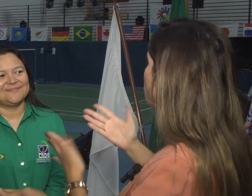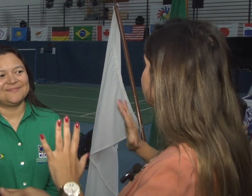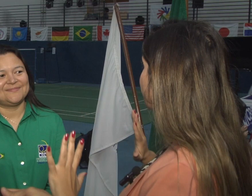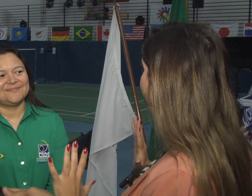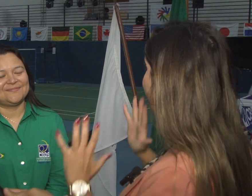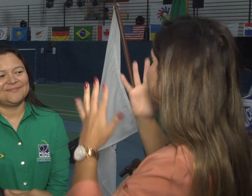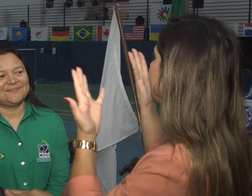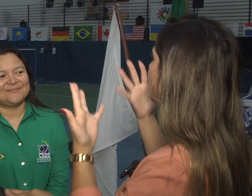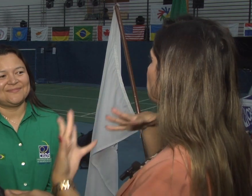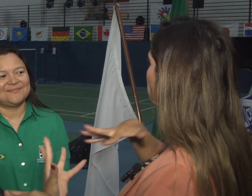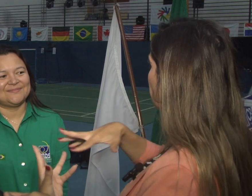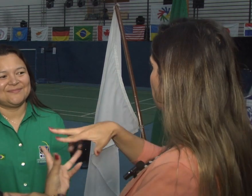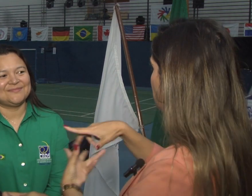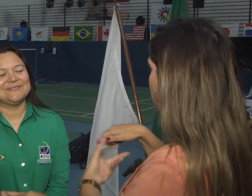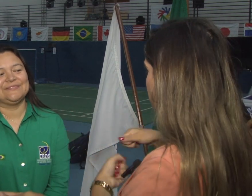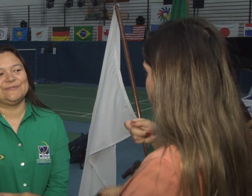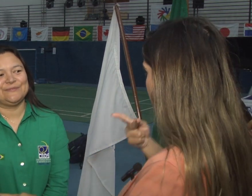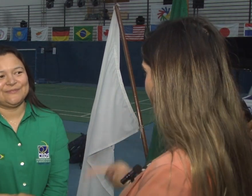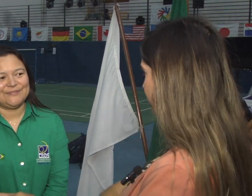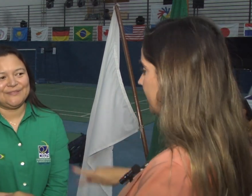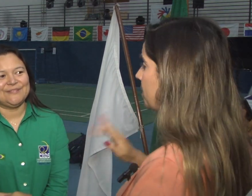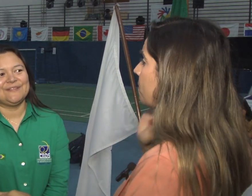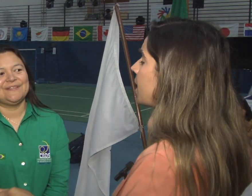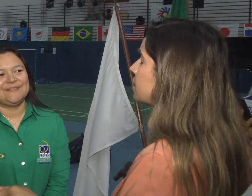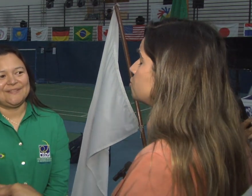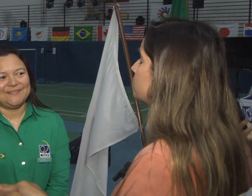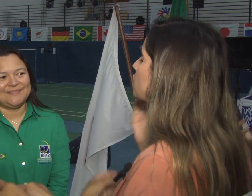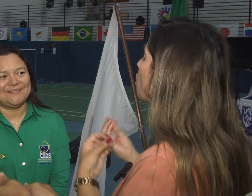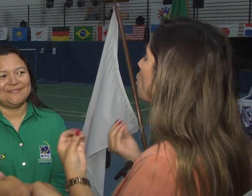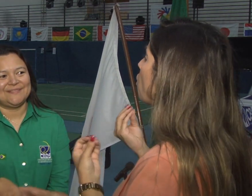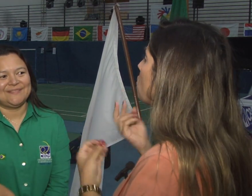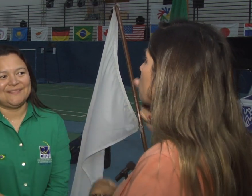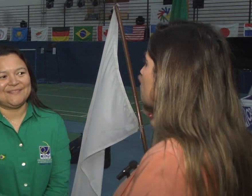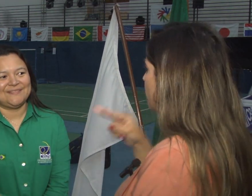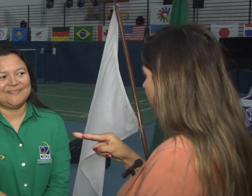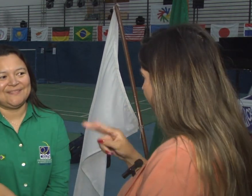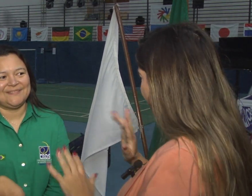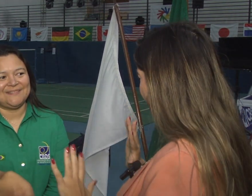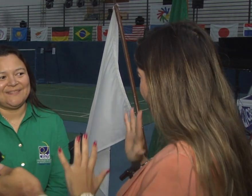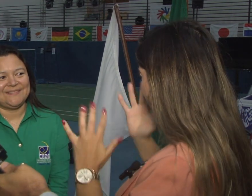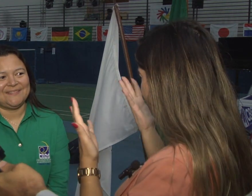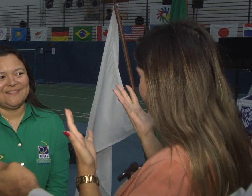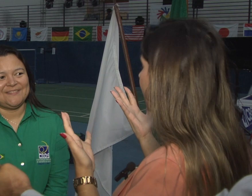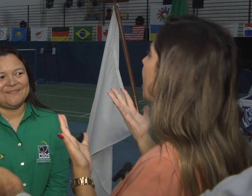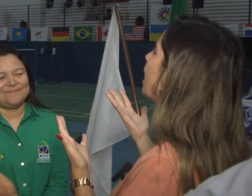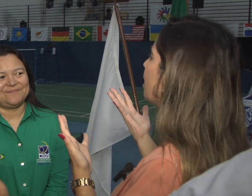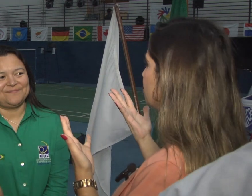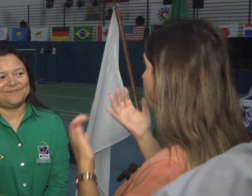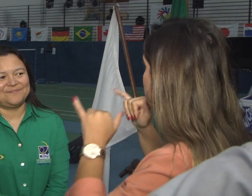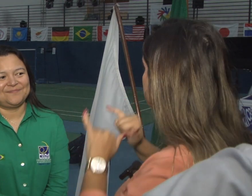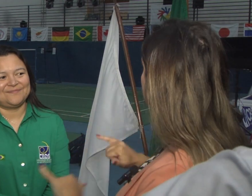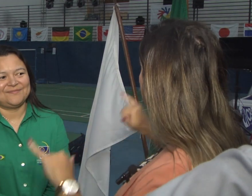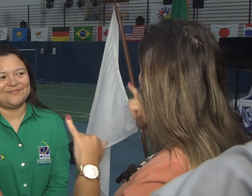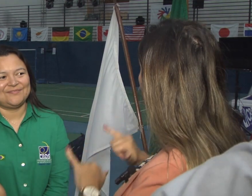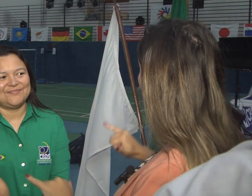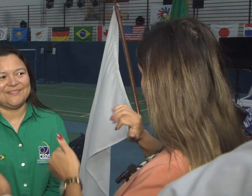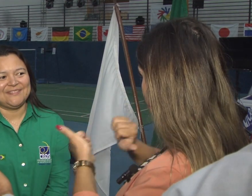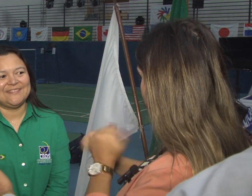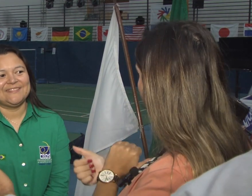desse Campeonato Mundial em Parade Minas, um evento que, além de divulgar o esporte, ainda